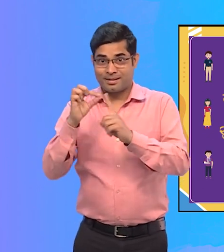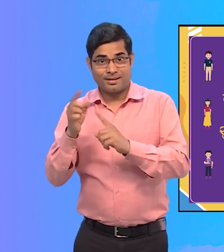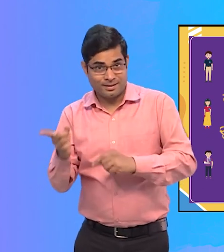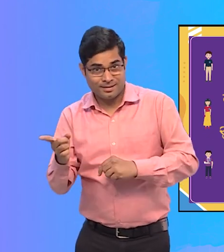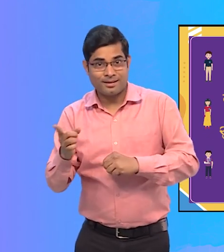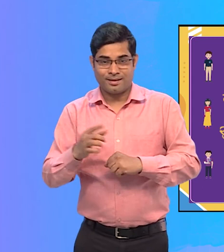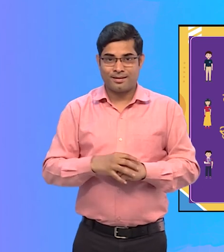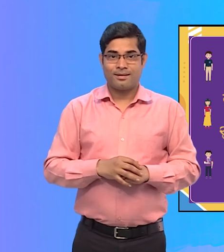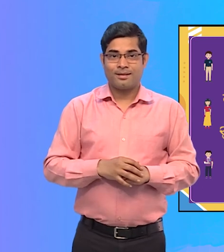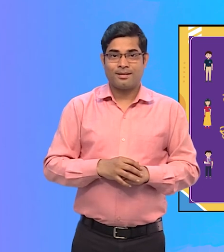के साथ-साथ